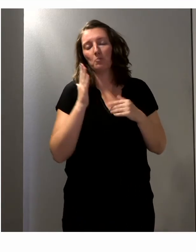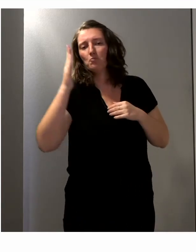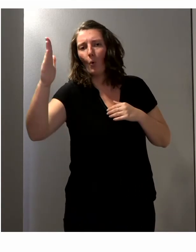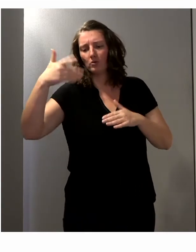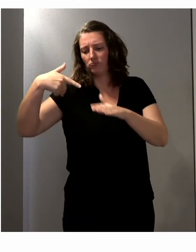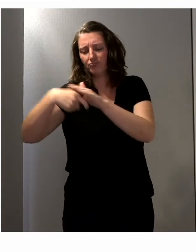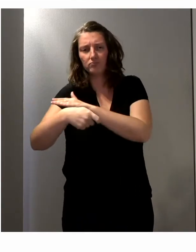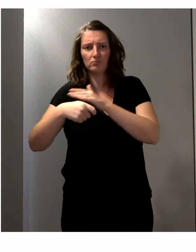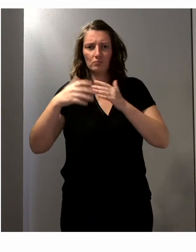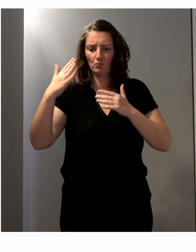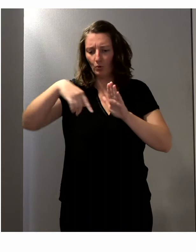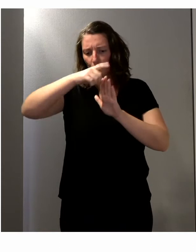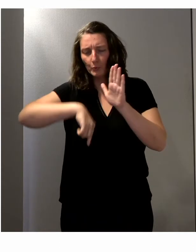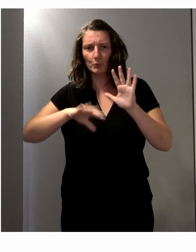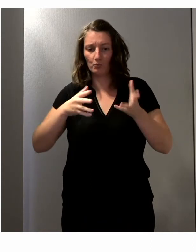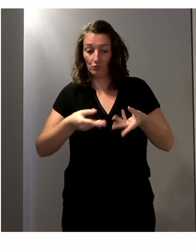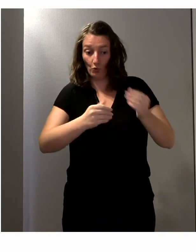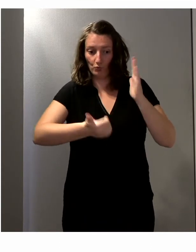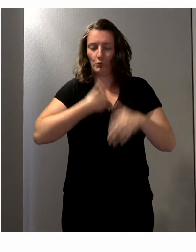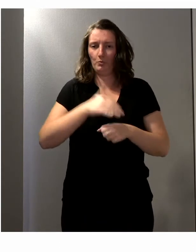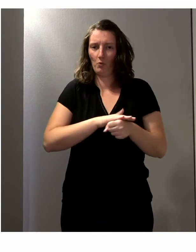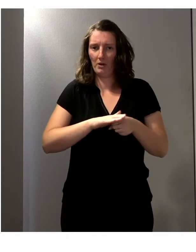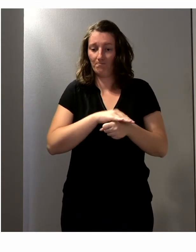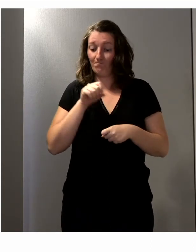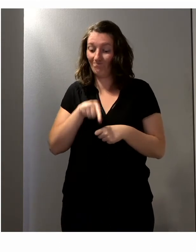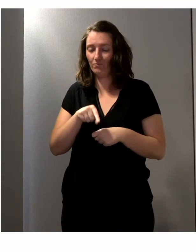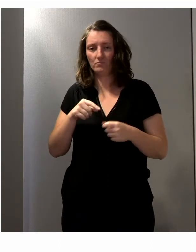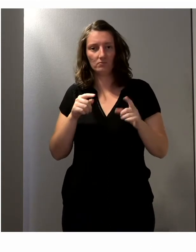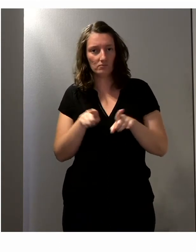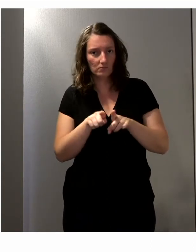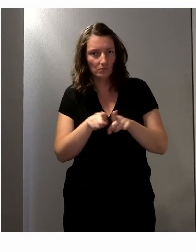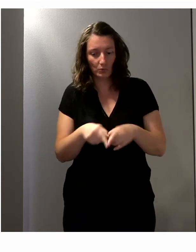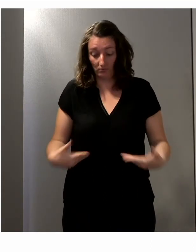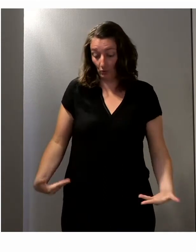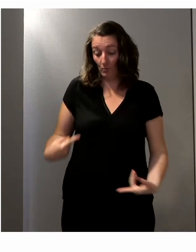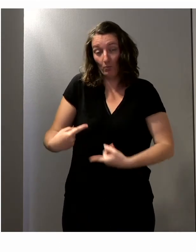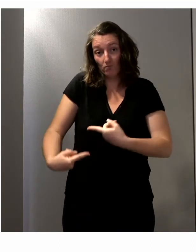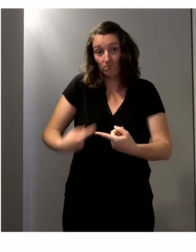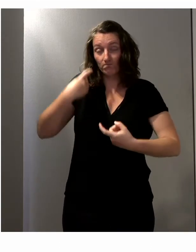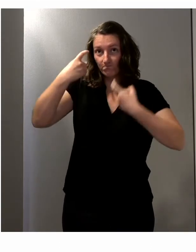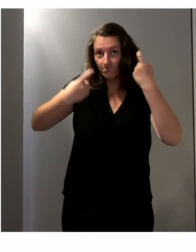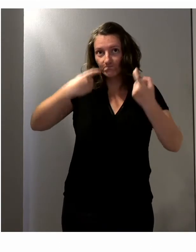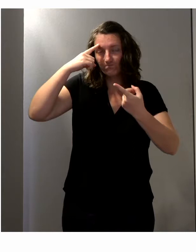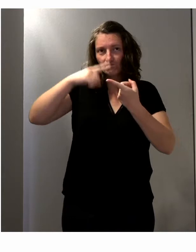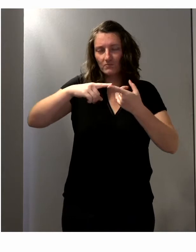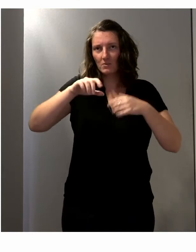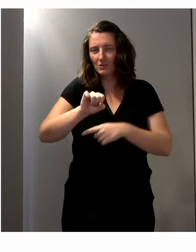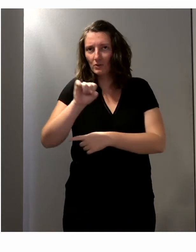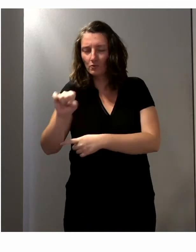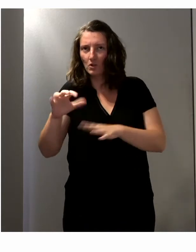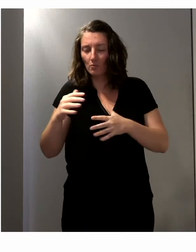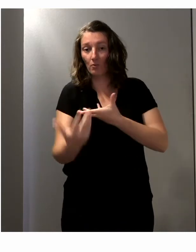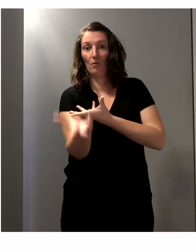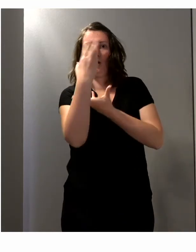afin qu'elle remplisse pleinement son objectif d'autonomie, soit intégrée aux réflexions en cours sur les branches de la sécurité